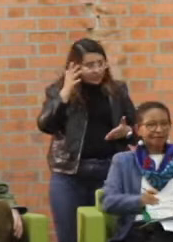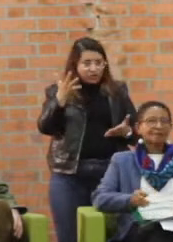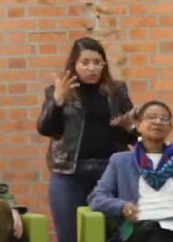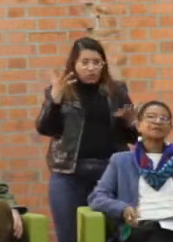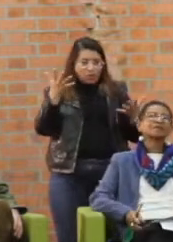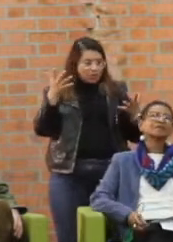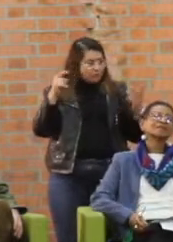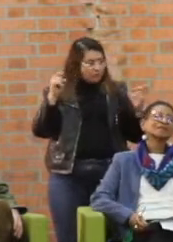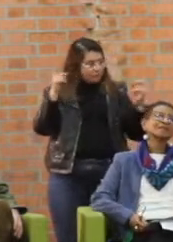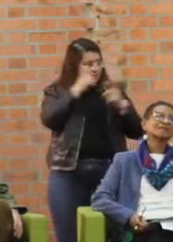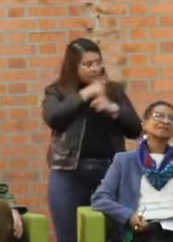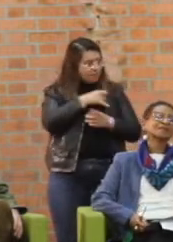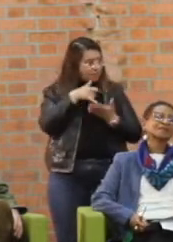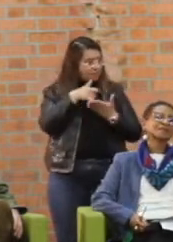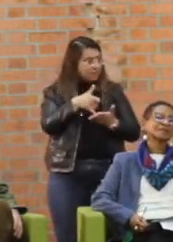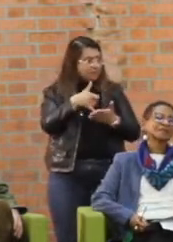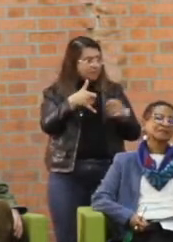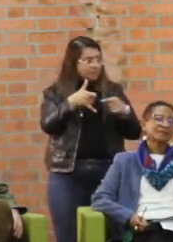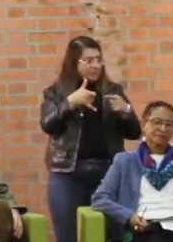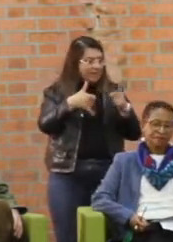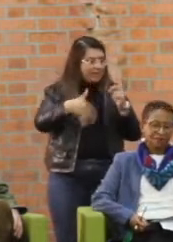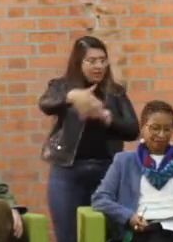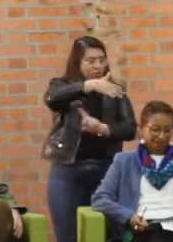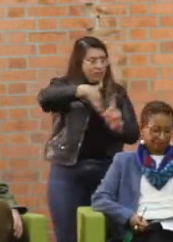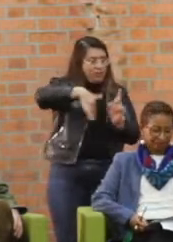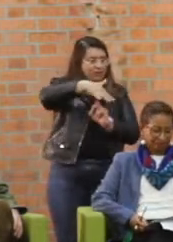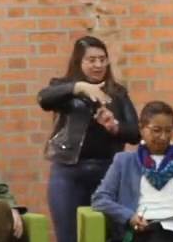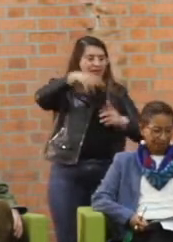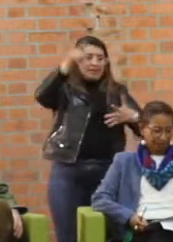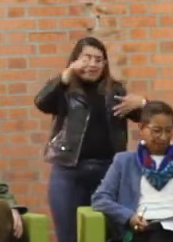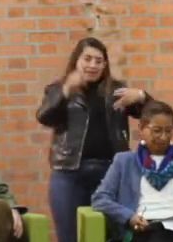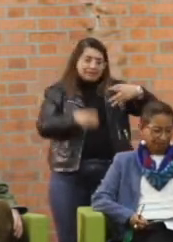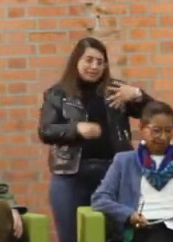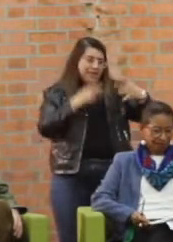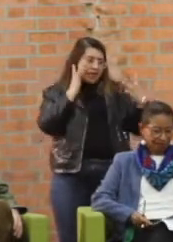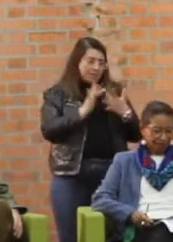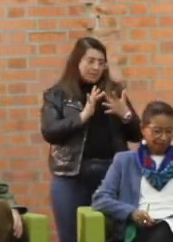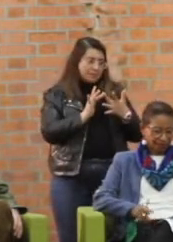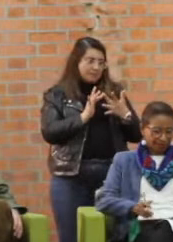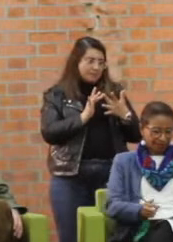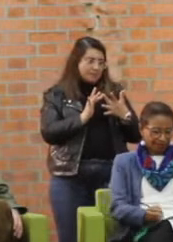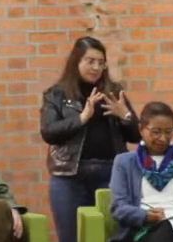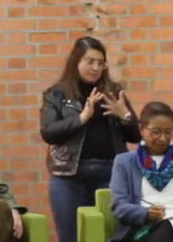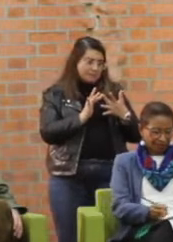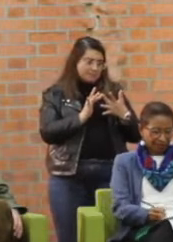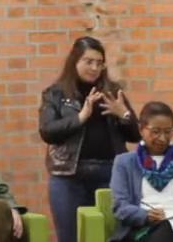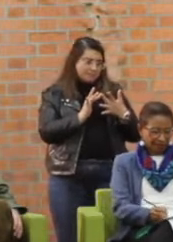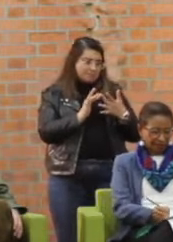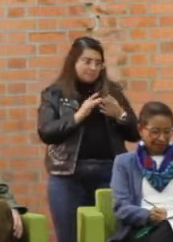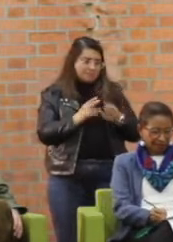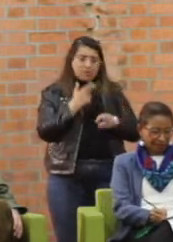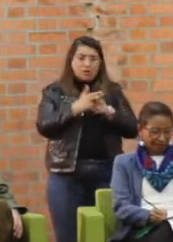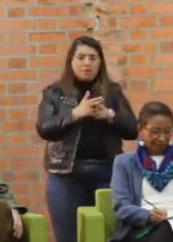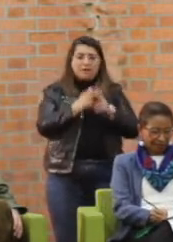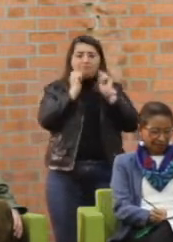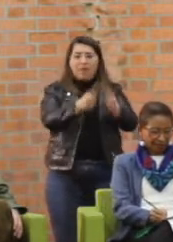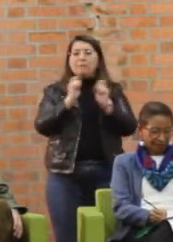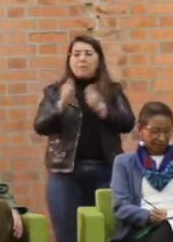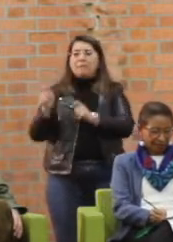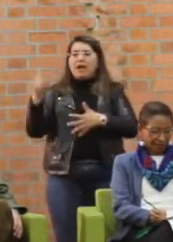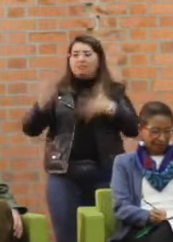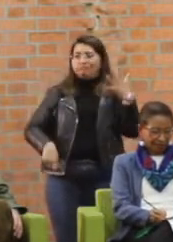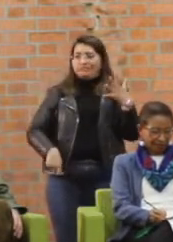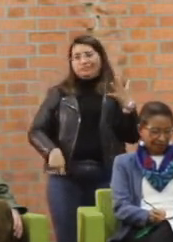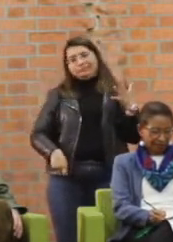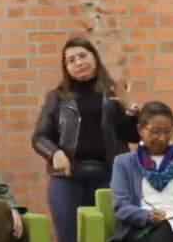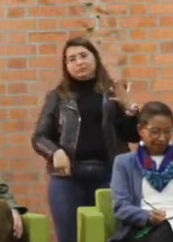en este contexto en ese contexto de la necesidad de de ponerle un nombre a las cosas porque es